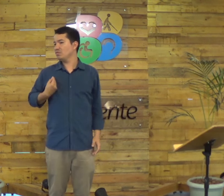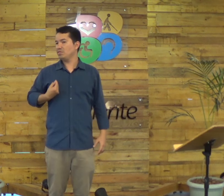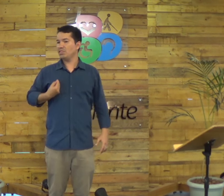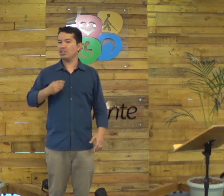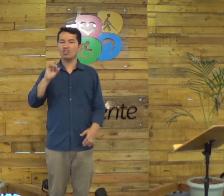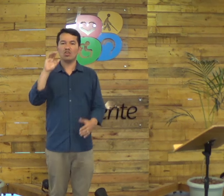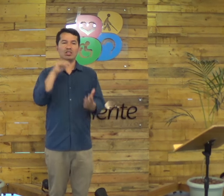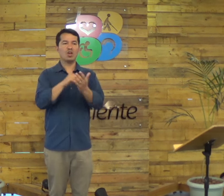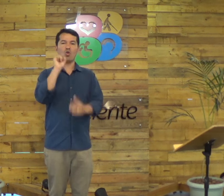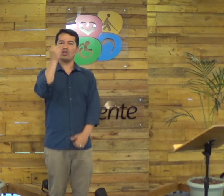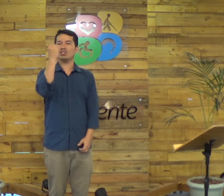acabou a vida.